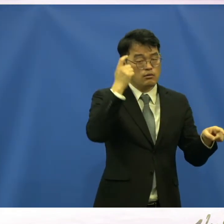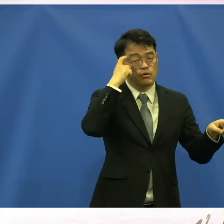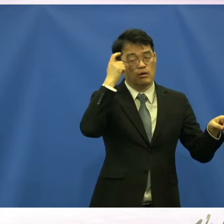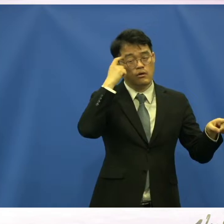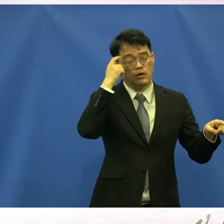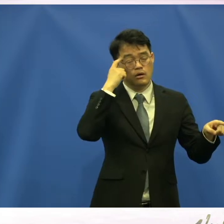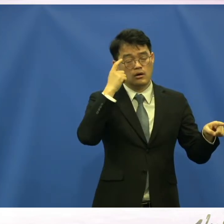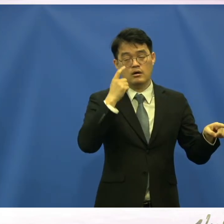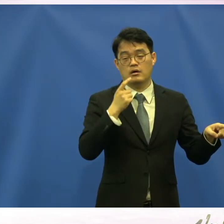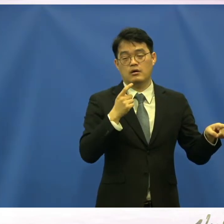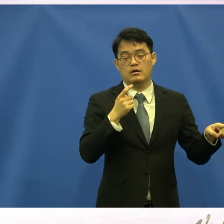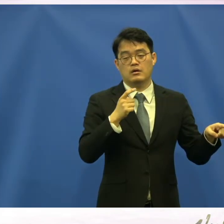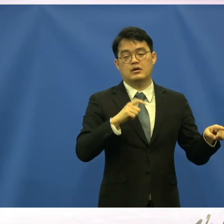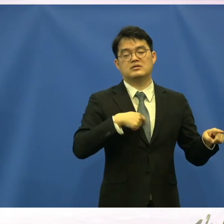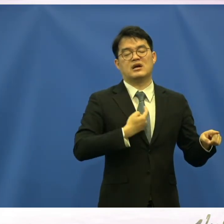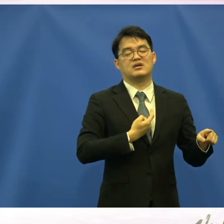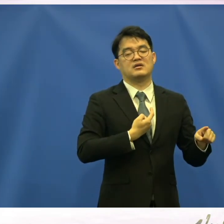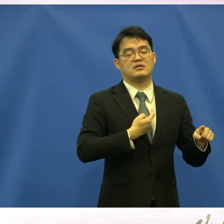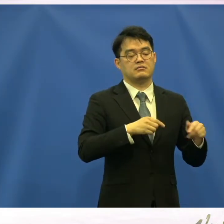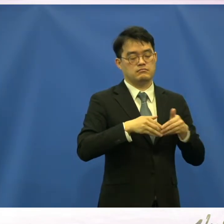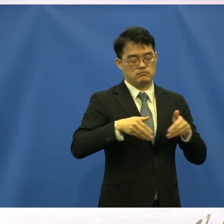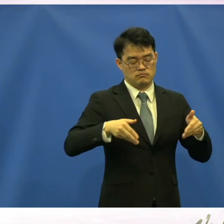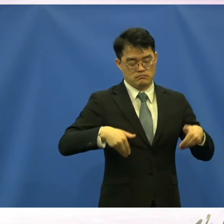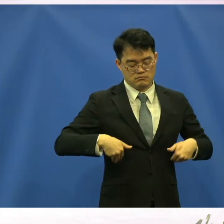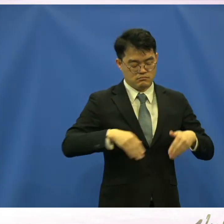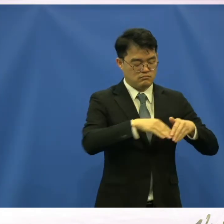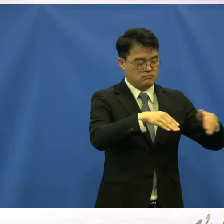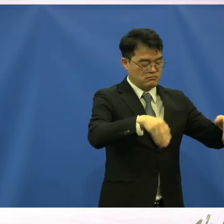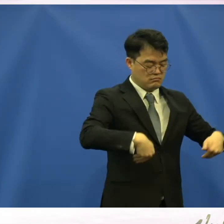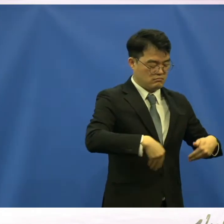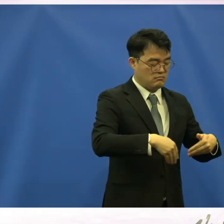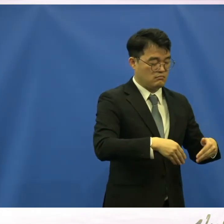세상에 들어가면서 다 자아의 왕국이지. 나밖에 없는 거잖아요.